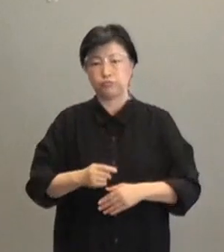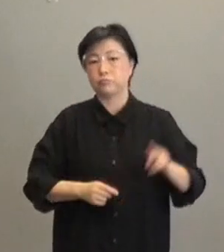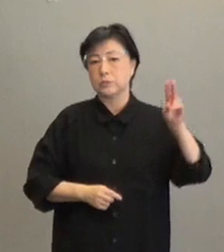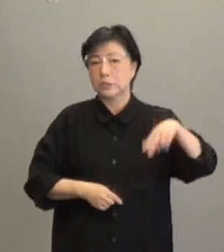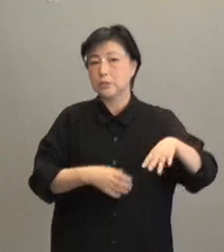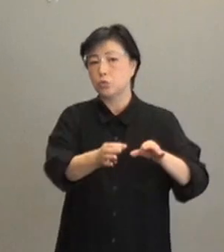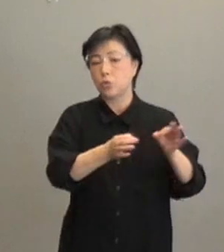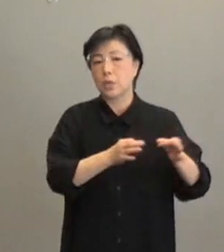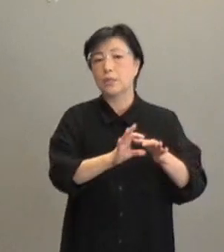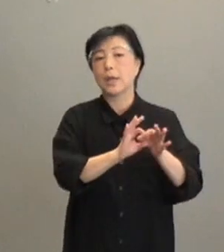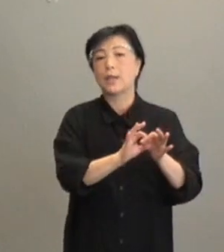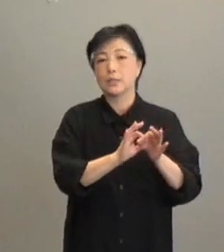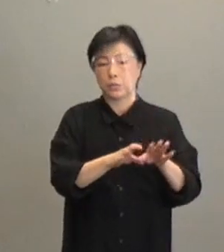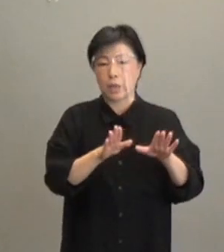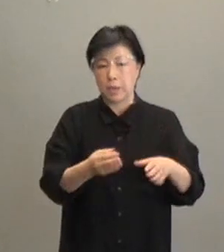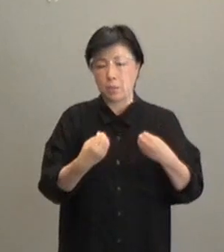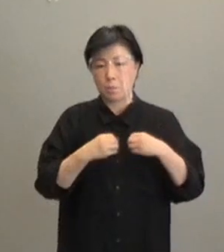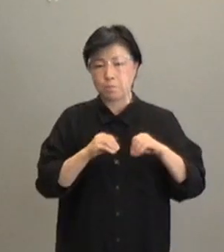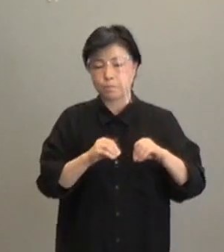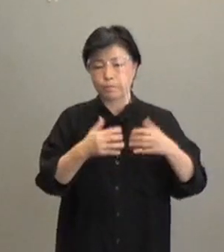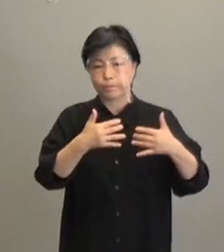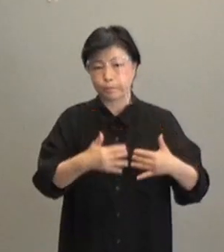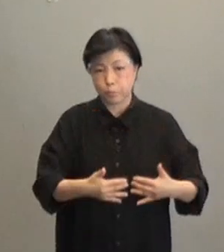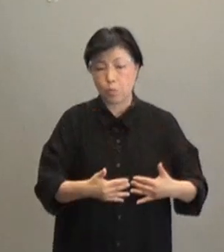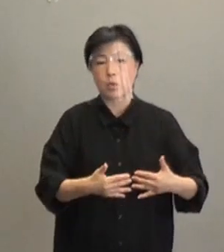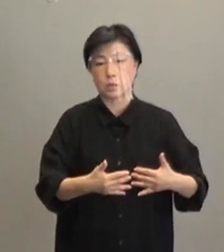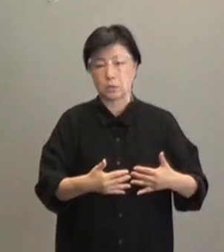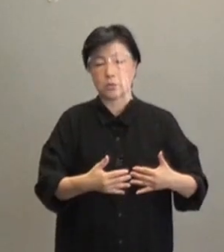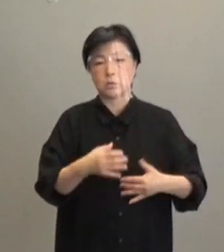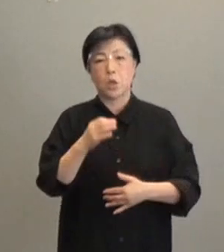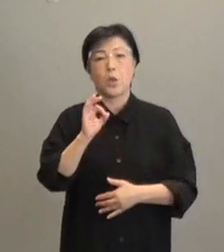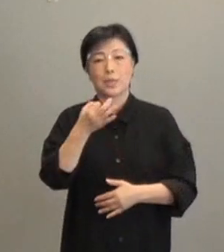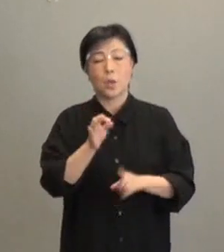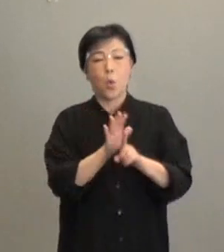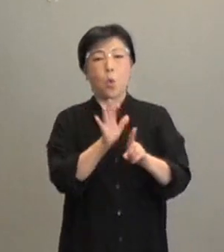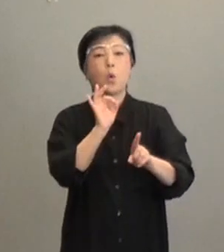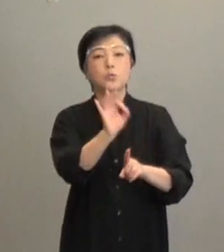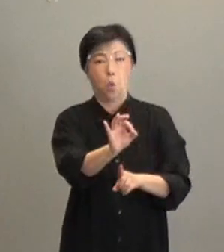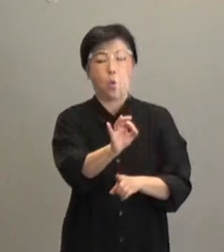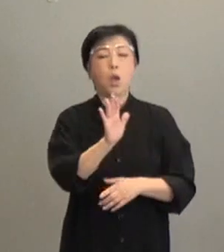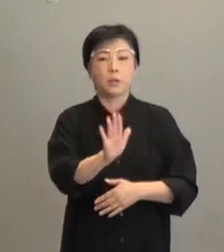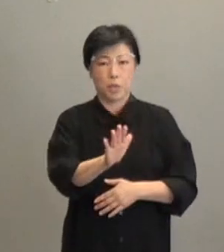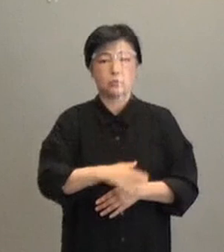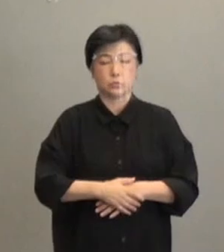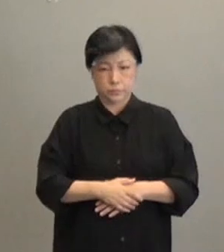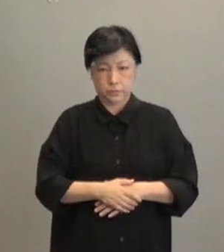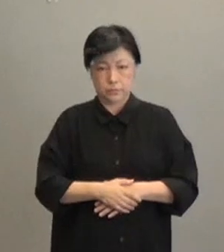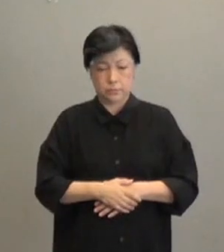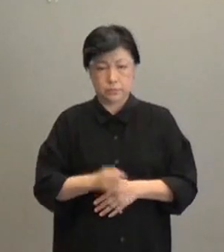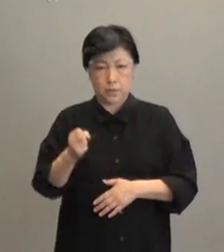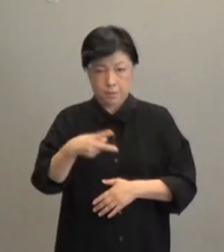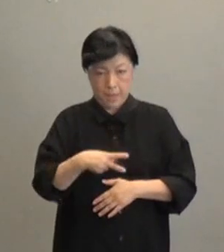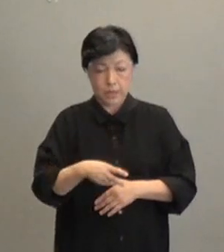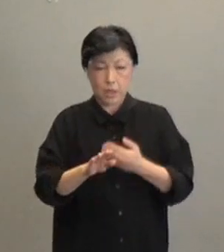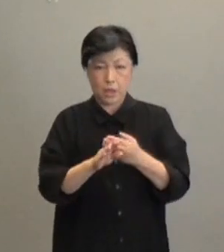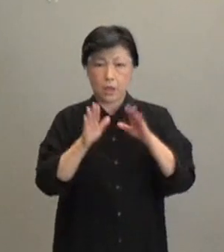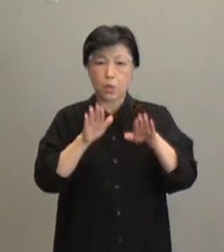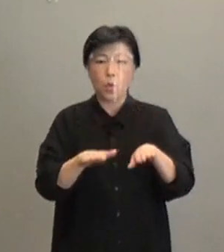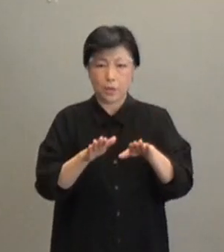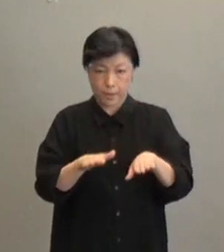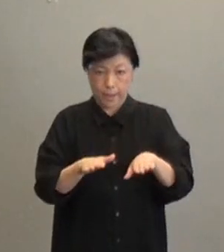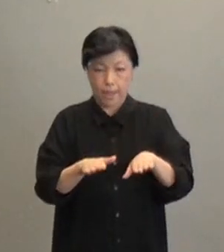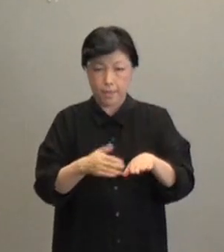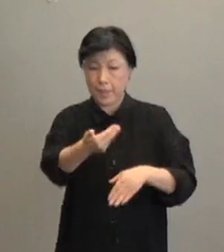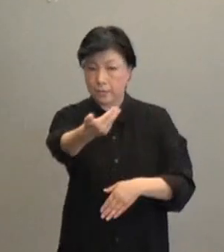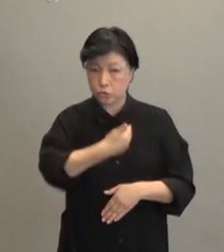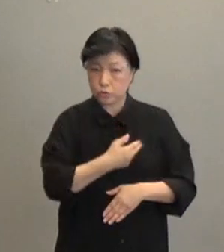関しては今も感染対策を実施する場合の費用の補助制度というのを設けています。それからですね、今回ご質問